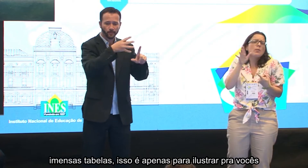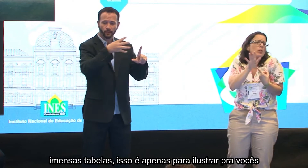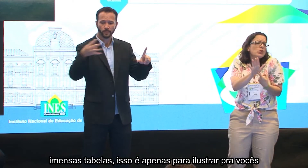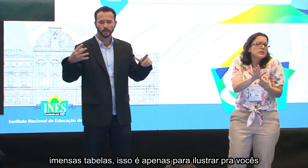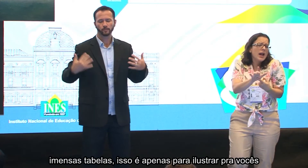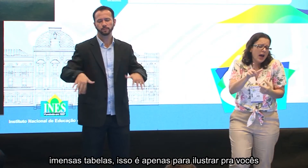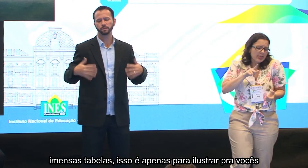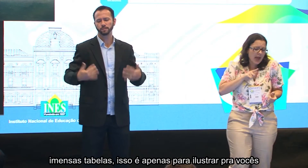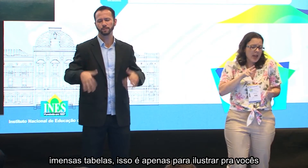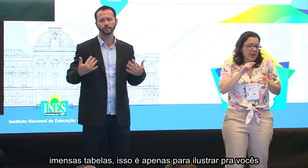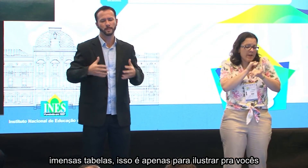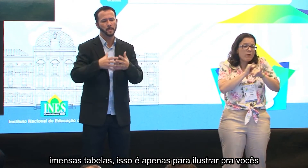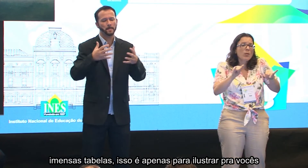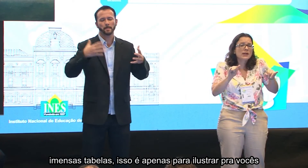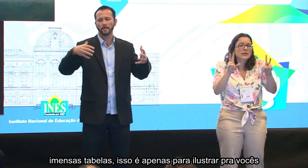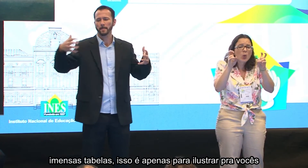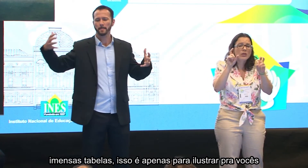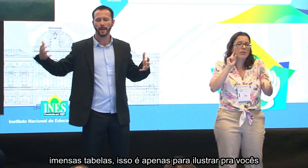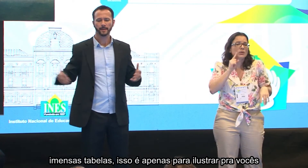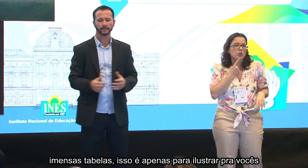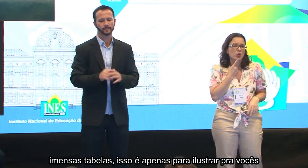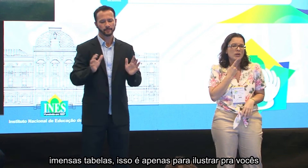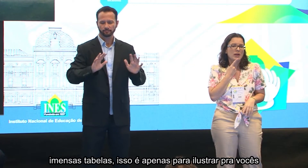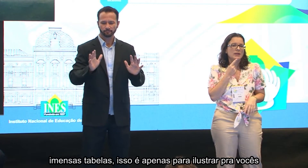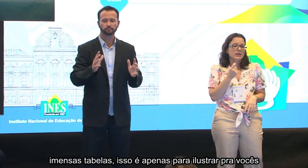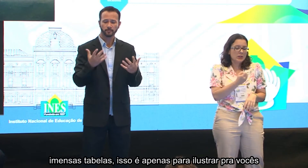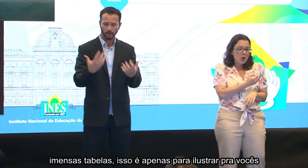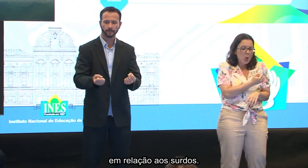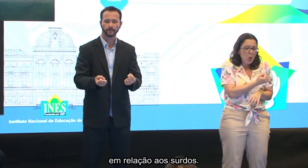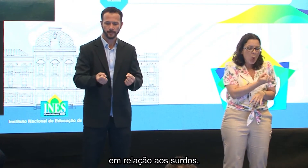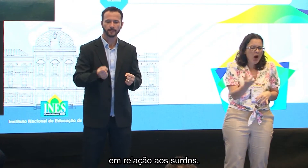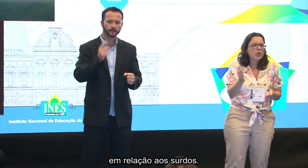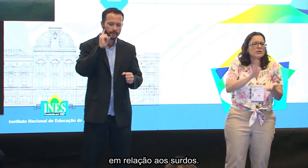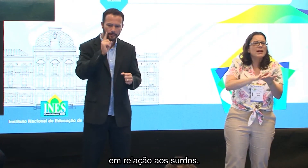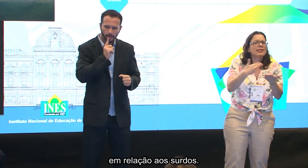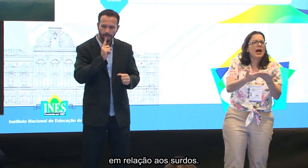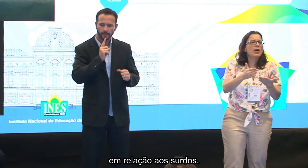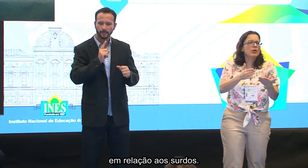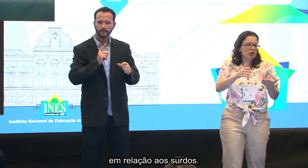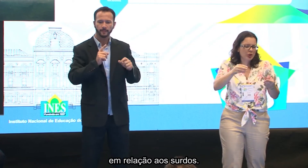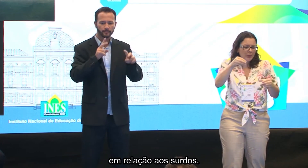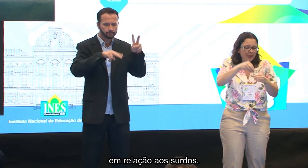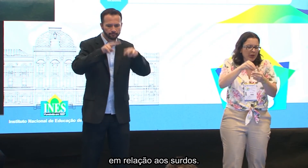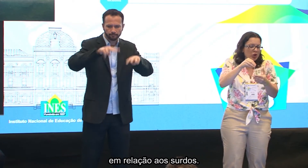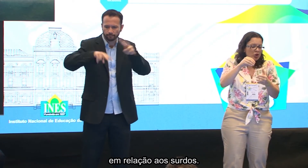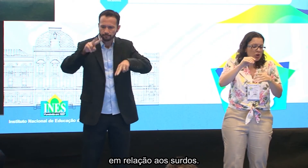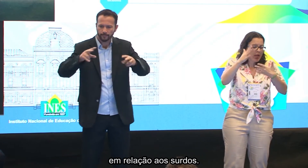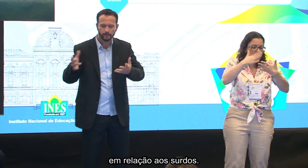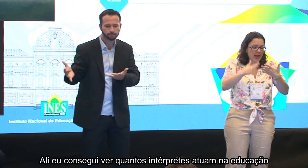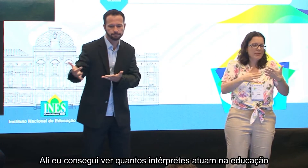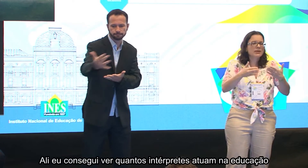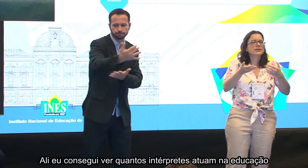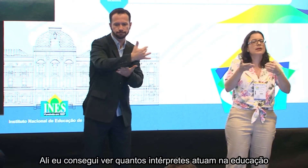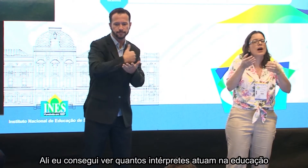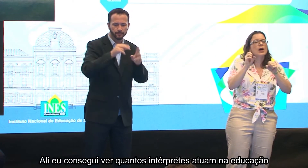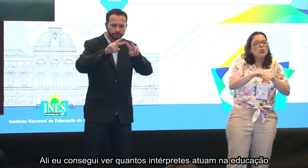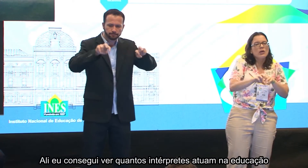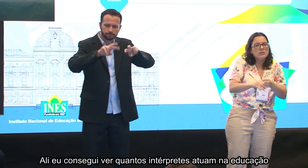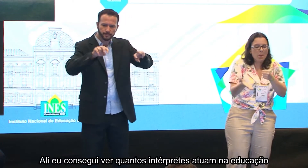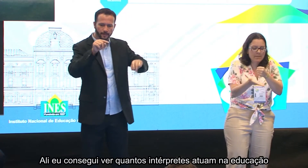imensas tabelas. Isso é apenas para ilustrar para vocês em relação aos surdos. E ali eu consegui também ver